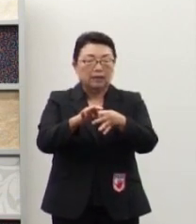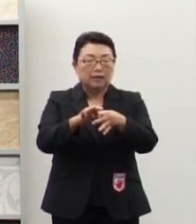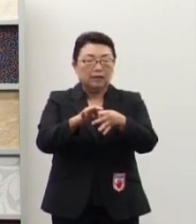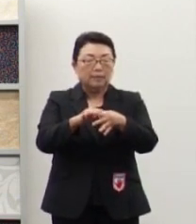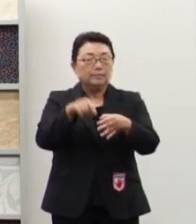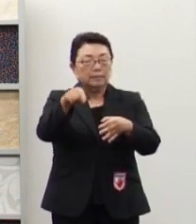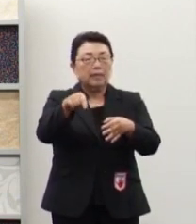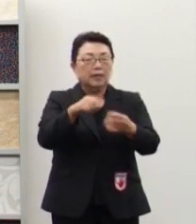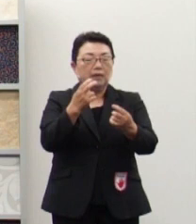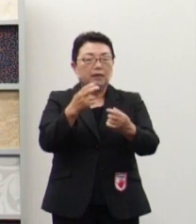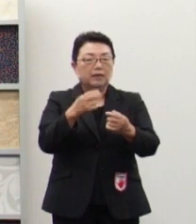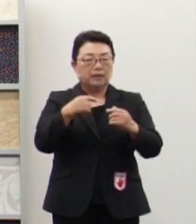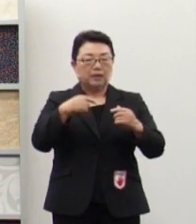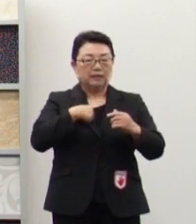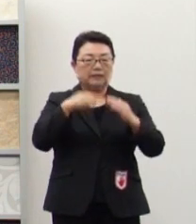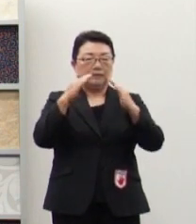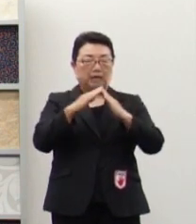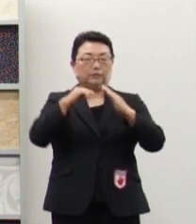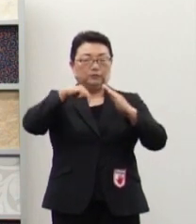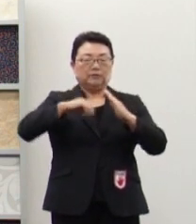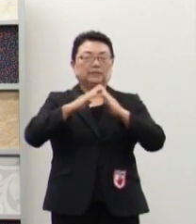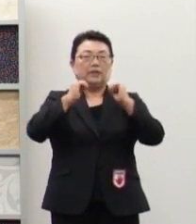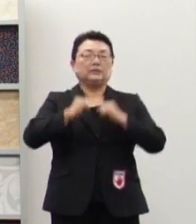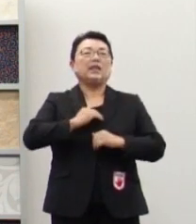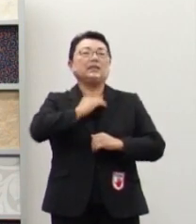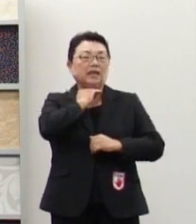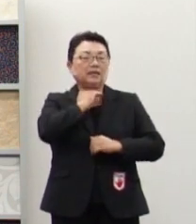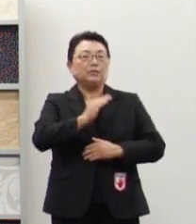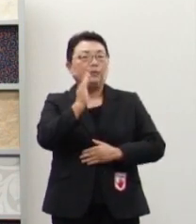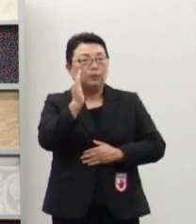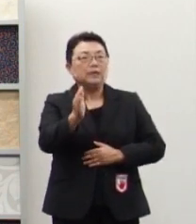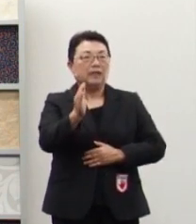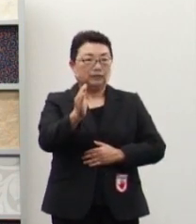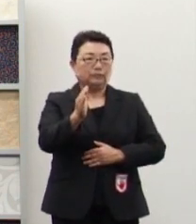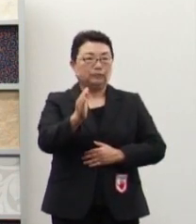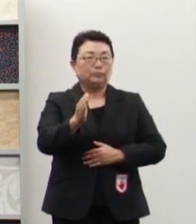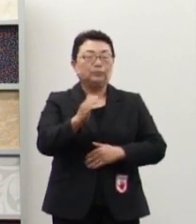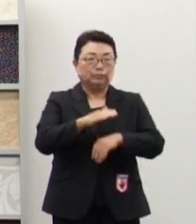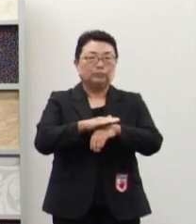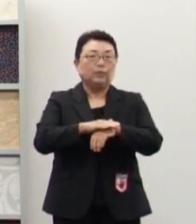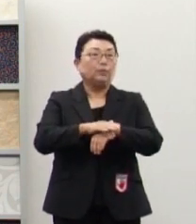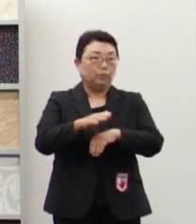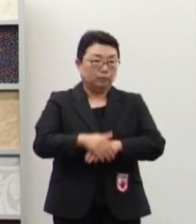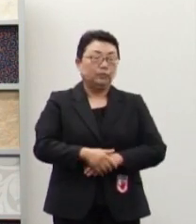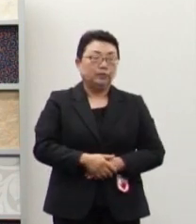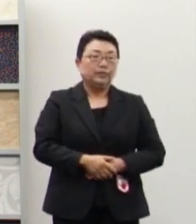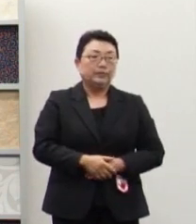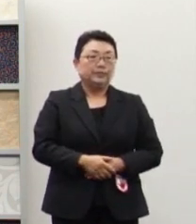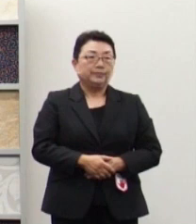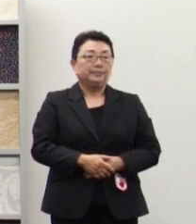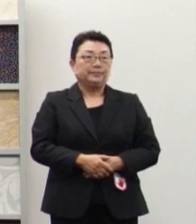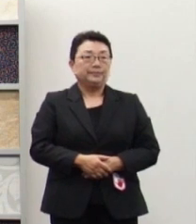検査もあるんですが自宅で待機でしょうね、自宅で待機をして隔離をしていただくという形になるかと思います。